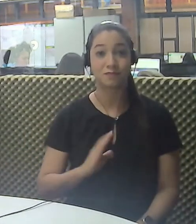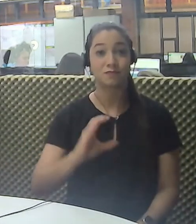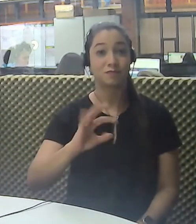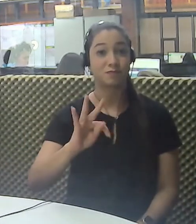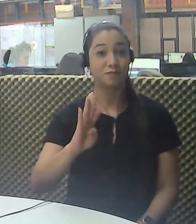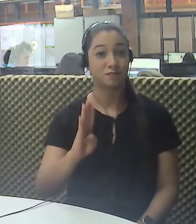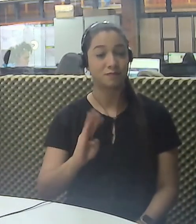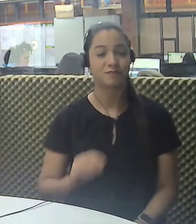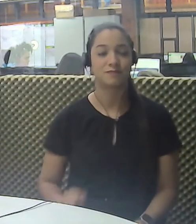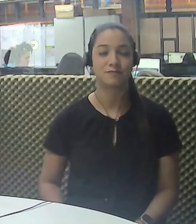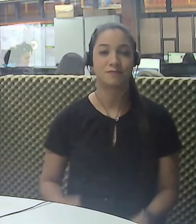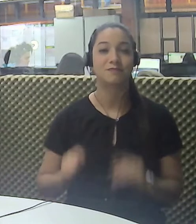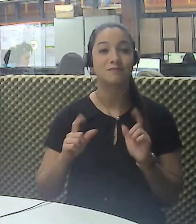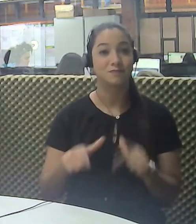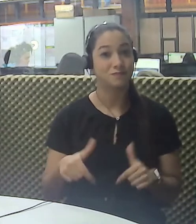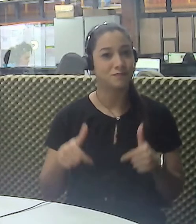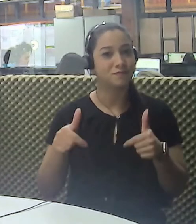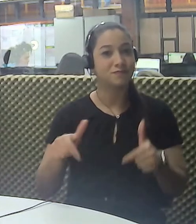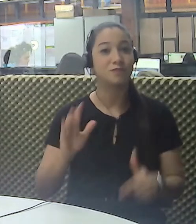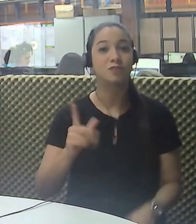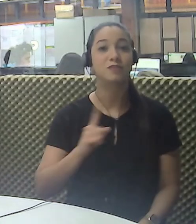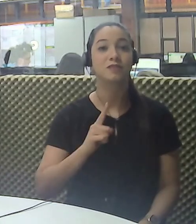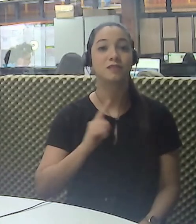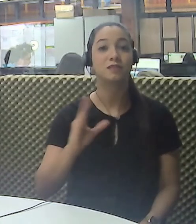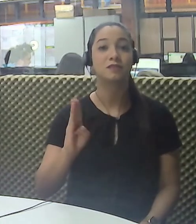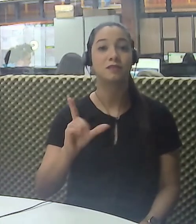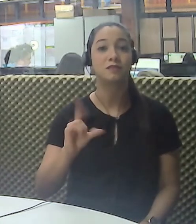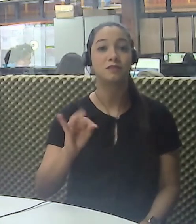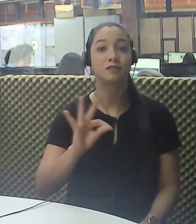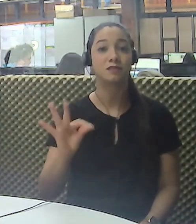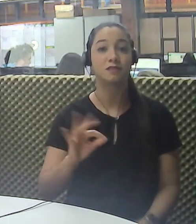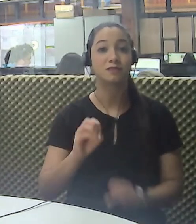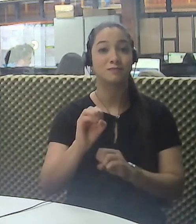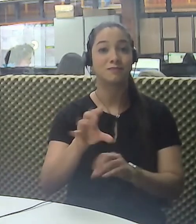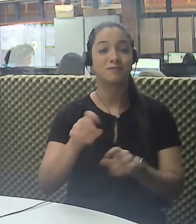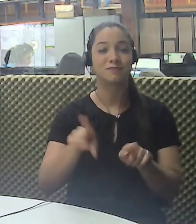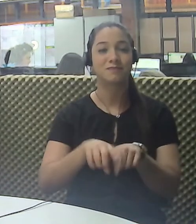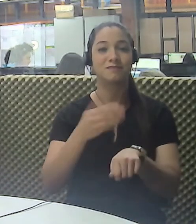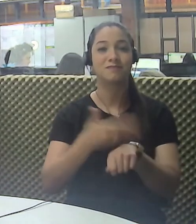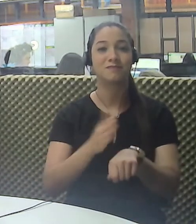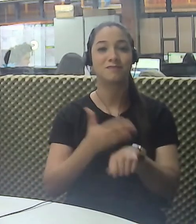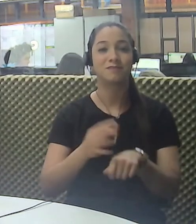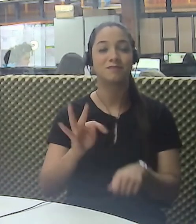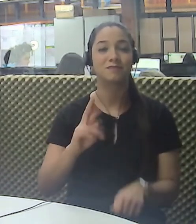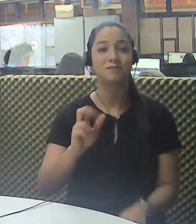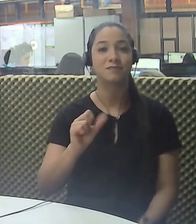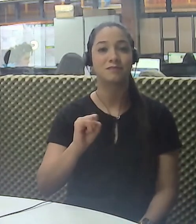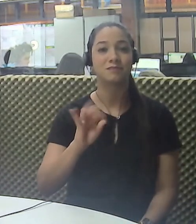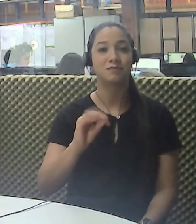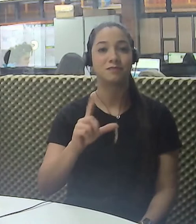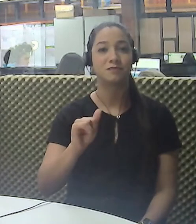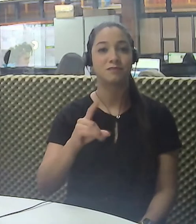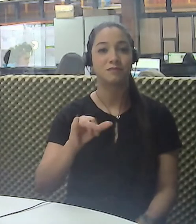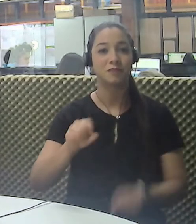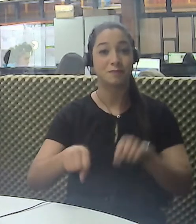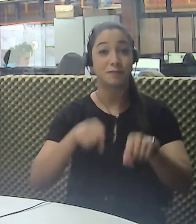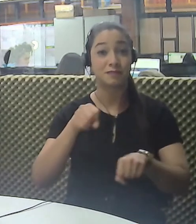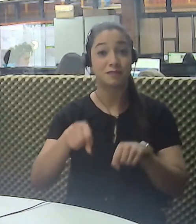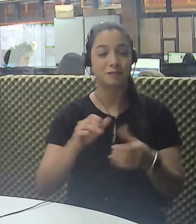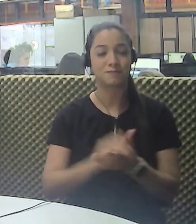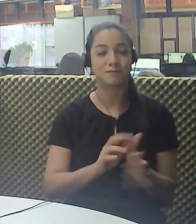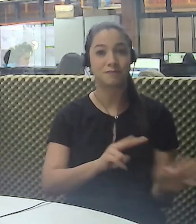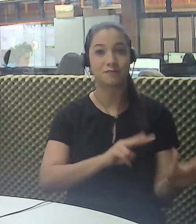CTB. Dentro das ações, já aconteceram blitz educativas e atividades na Transitolândia. Ainda durante a programação